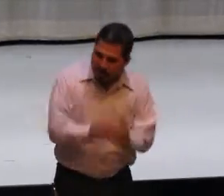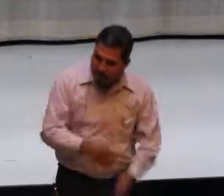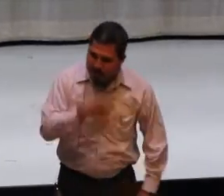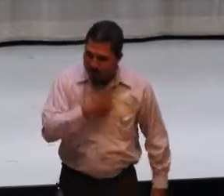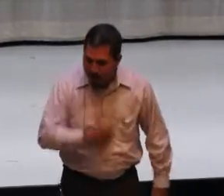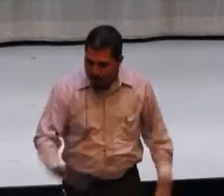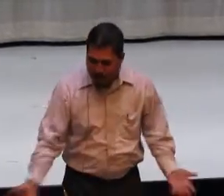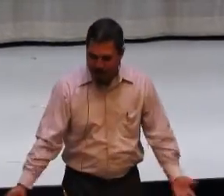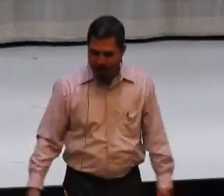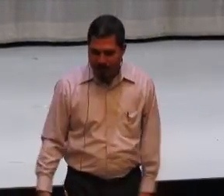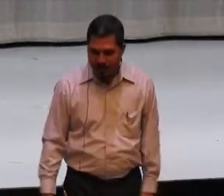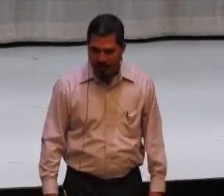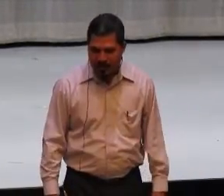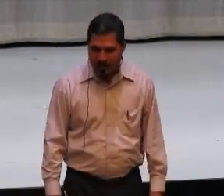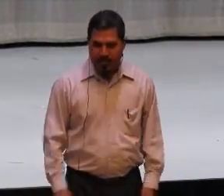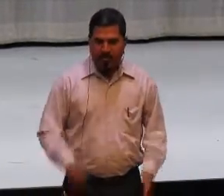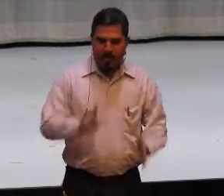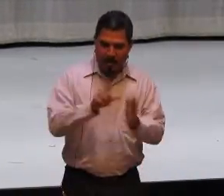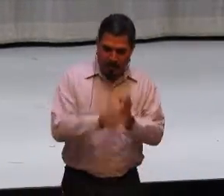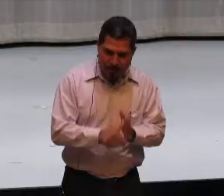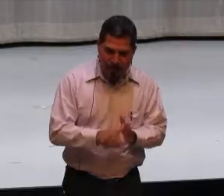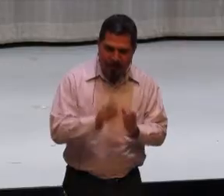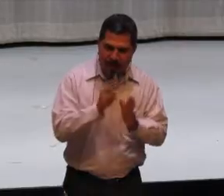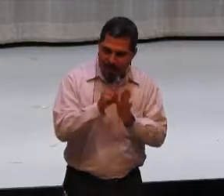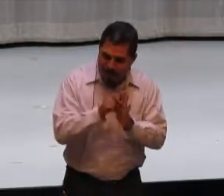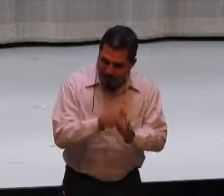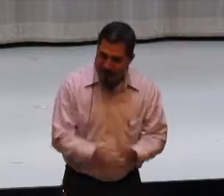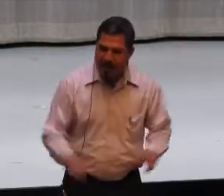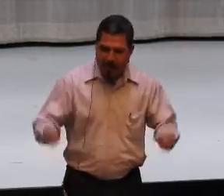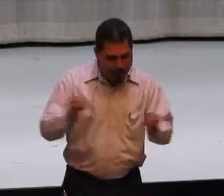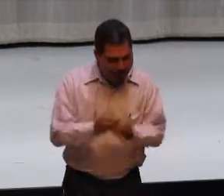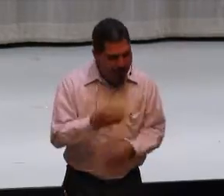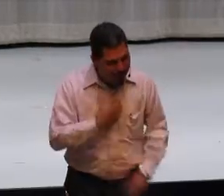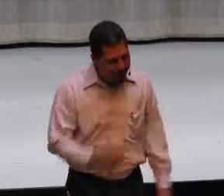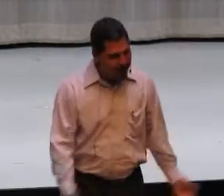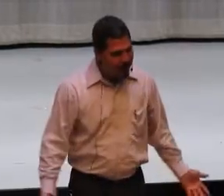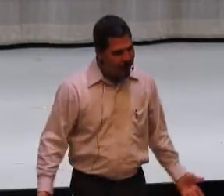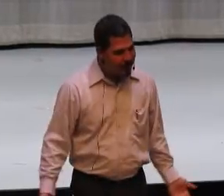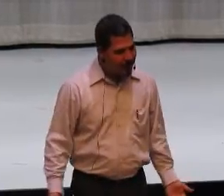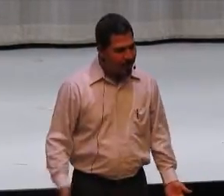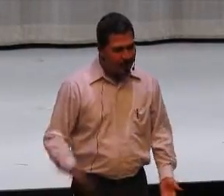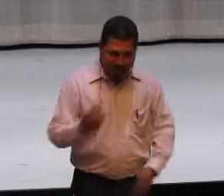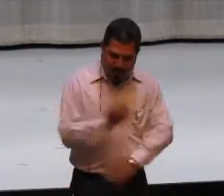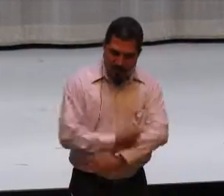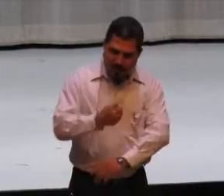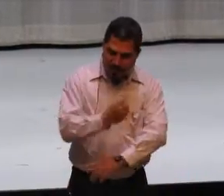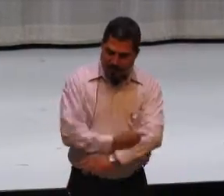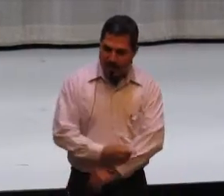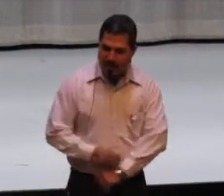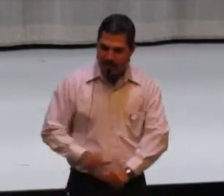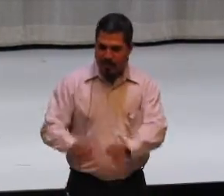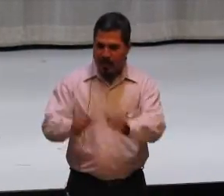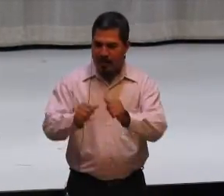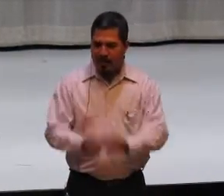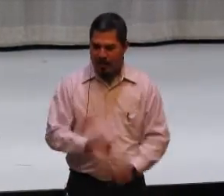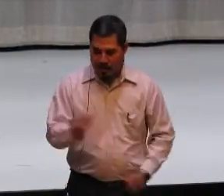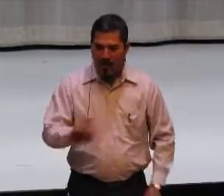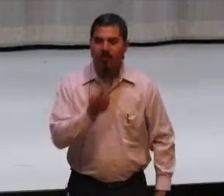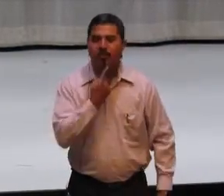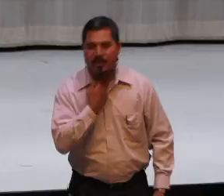vez tenemos hambre. Y después otras horas más, más hambre. Y día tras día es igual, igual con la